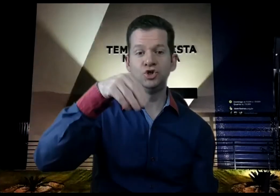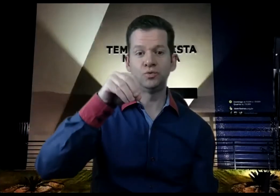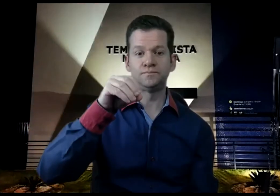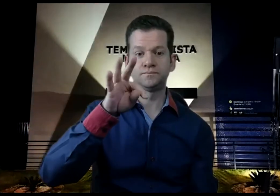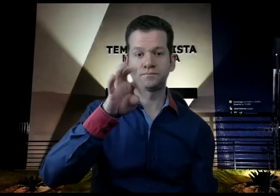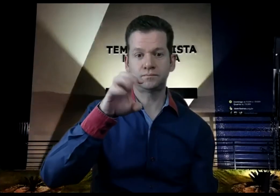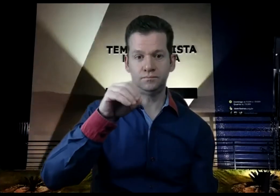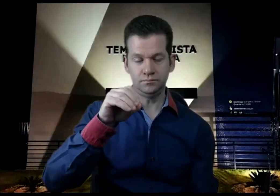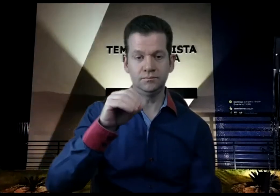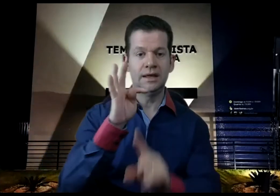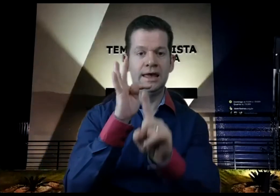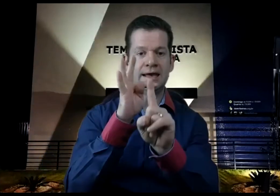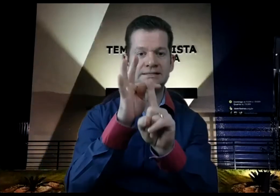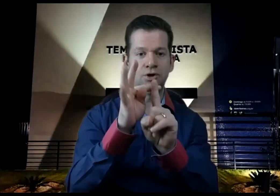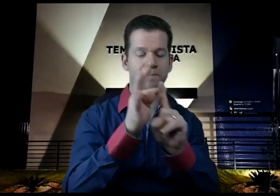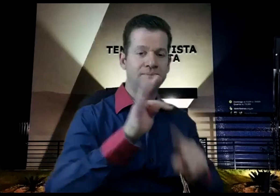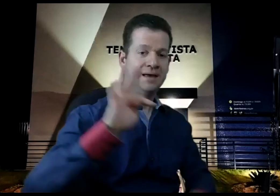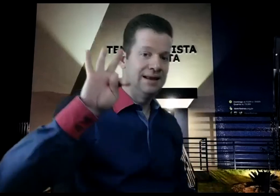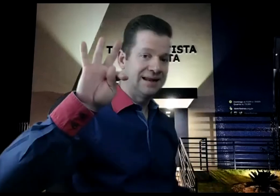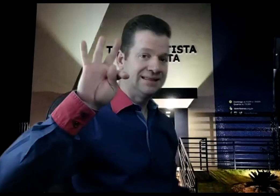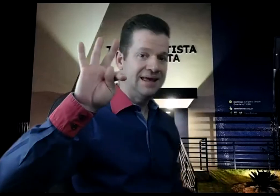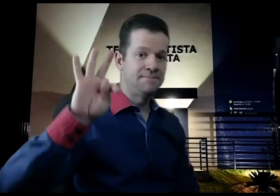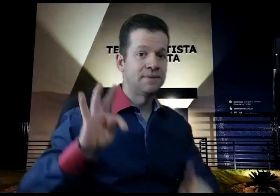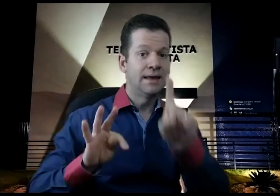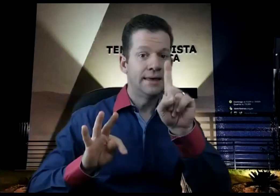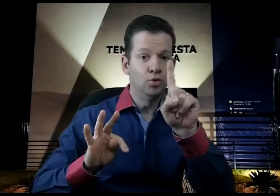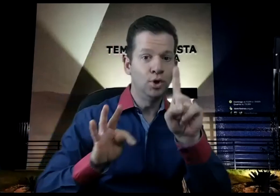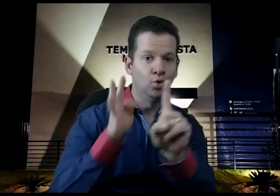Timóteo. É assim, ó. Letra T e o número 1.